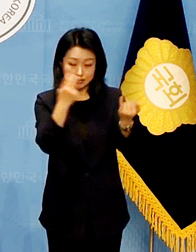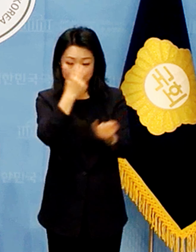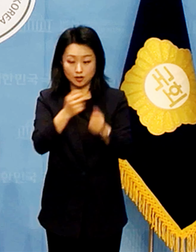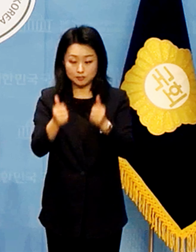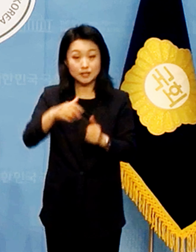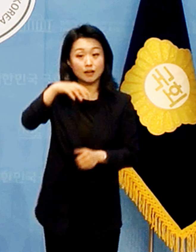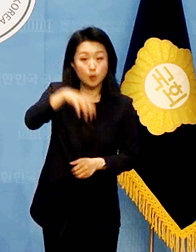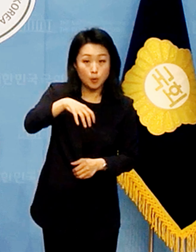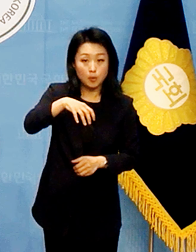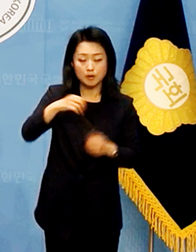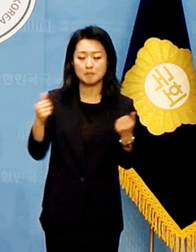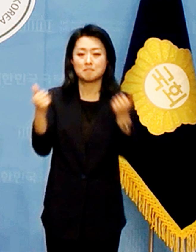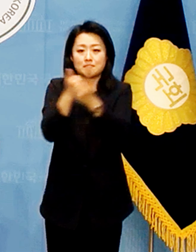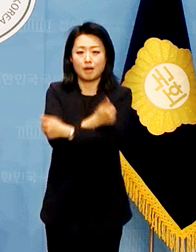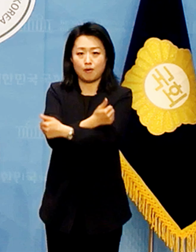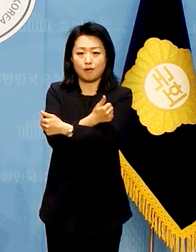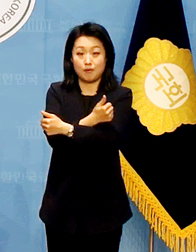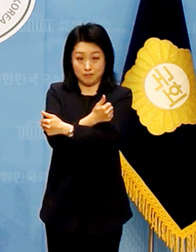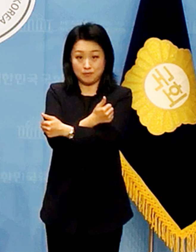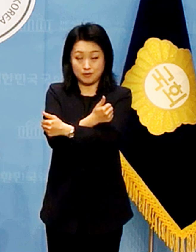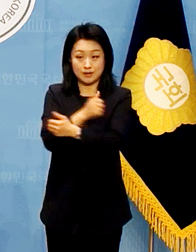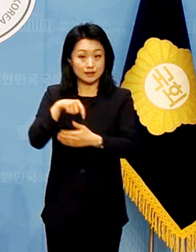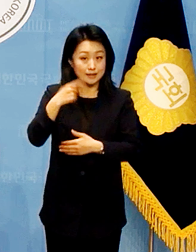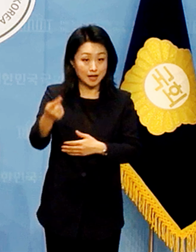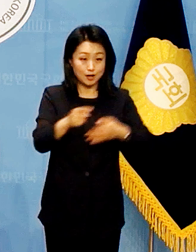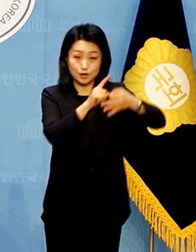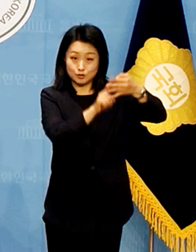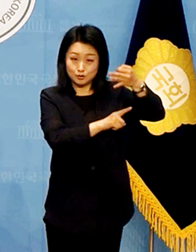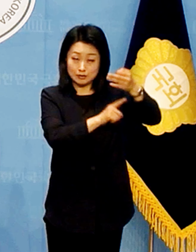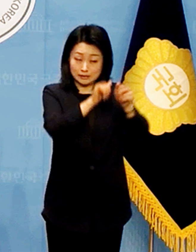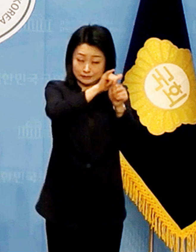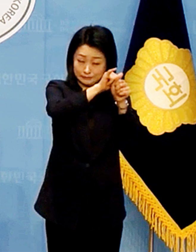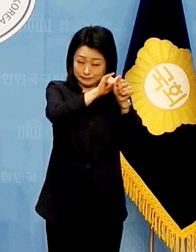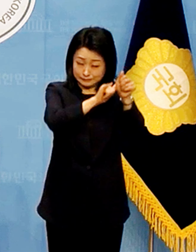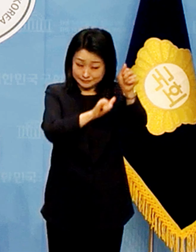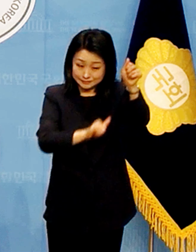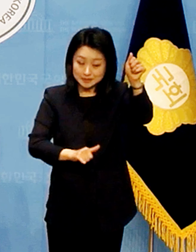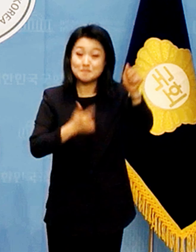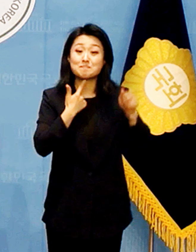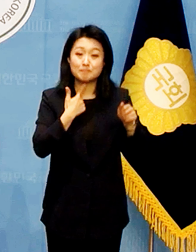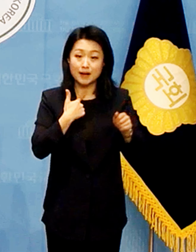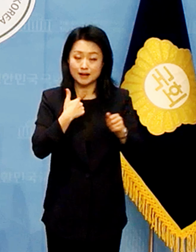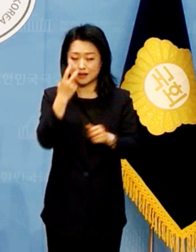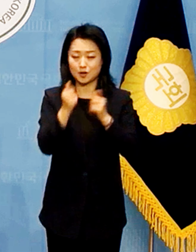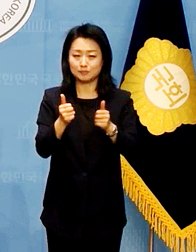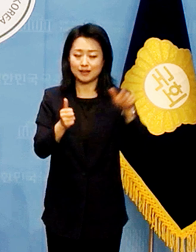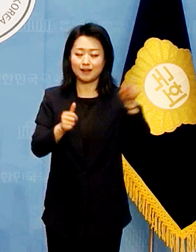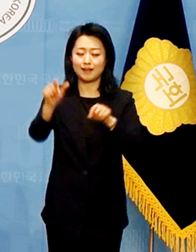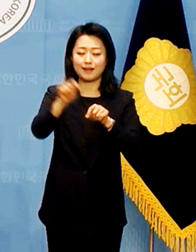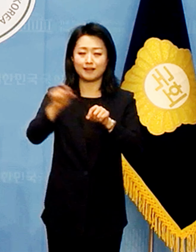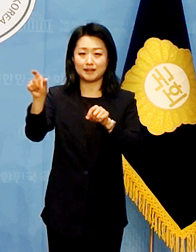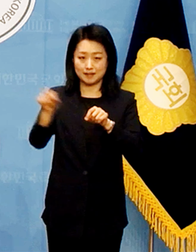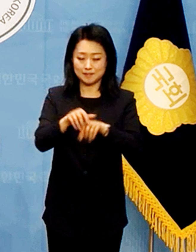지휘부가 돌연 교체됐습니다. 그리고 윤 대통령의 수족 같은 찐윤, 진윤 검사들로